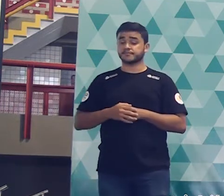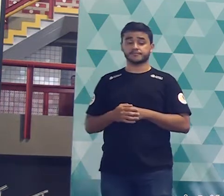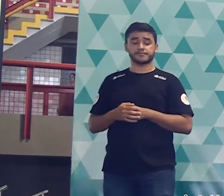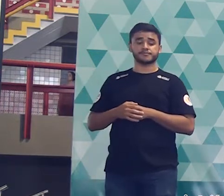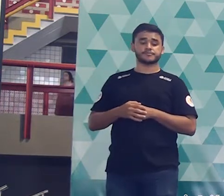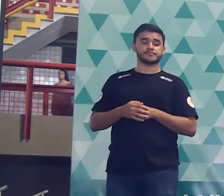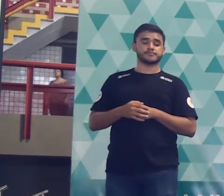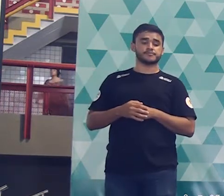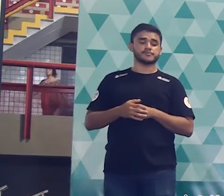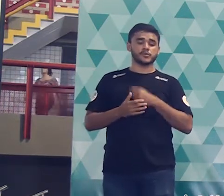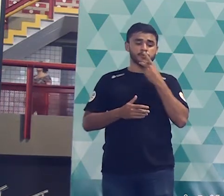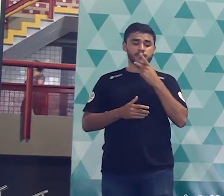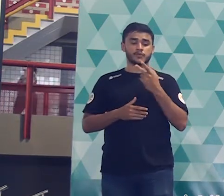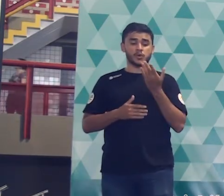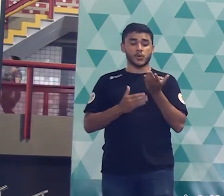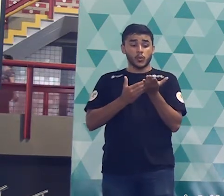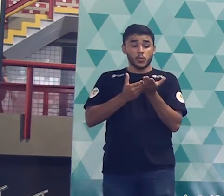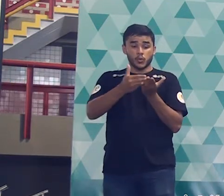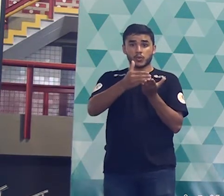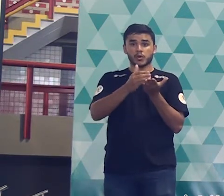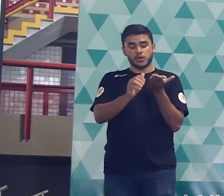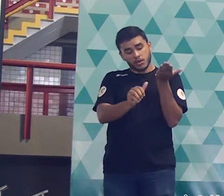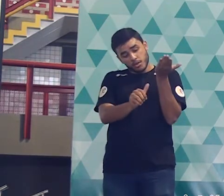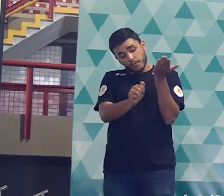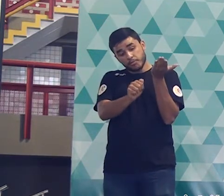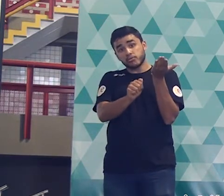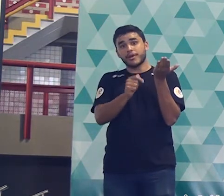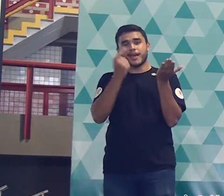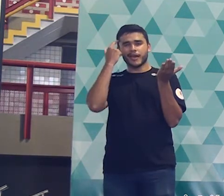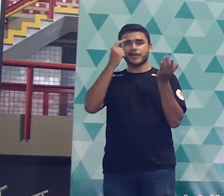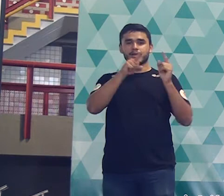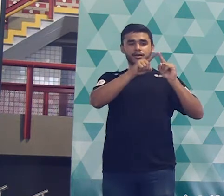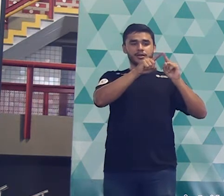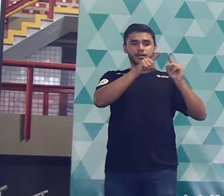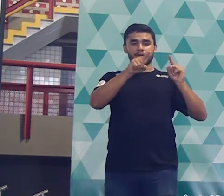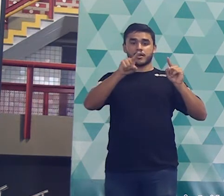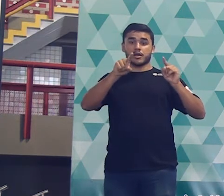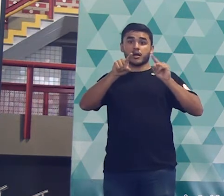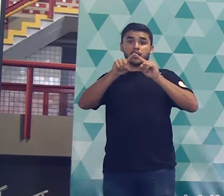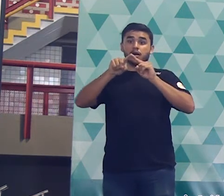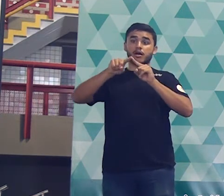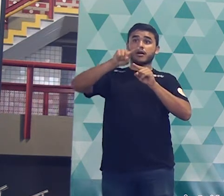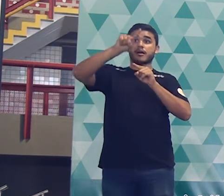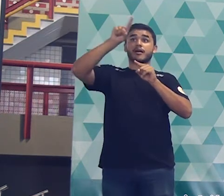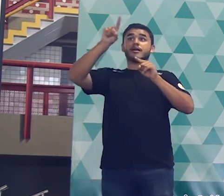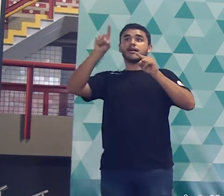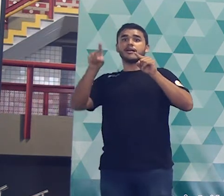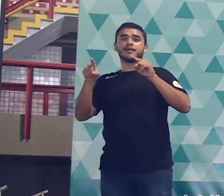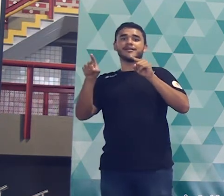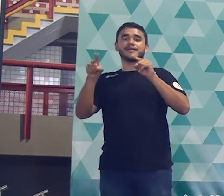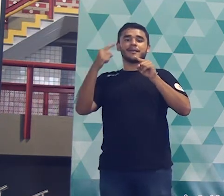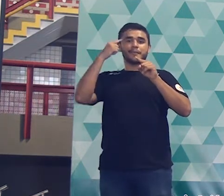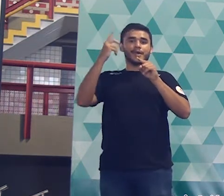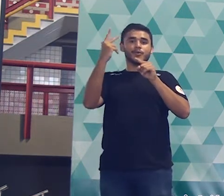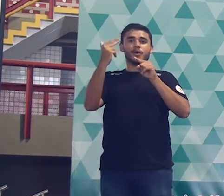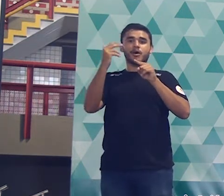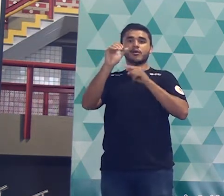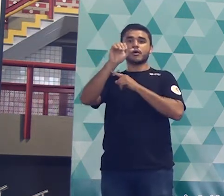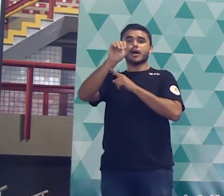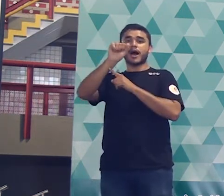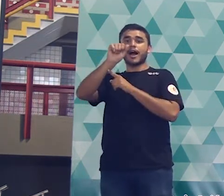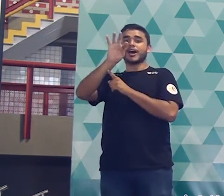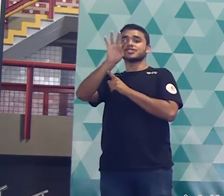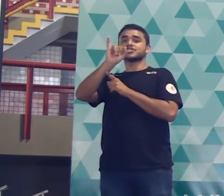energia inicial, a energia do isqueiro, ia dar energia suficiente para ele chegar nesse ponto mais alto, que é a energia de ativação. E depois da